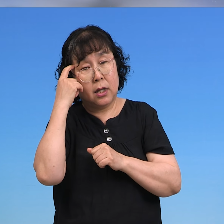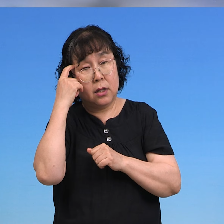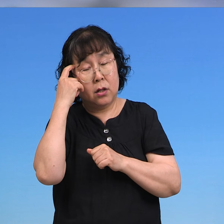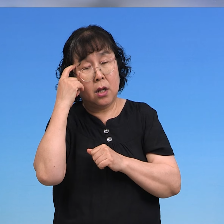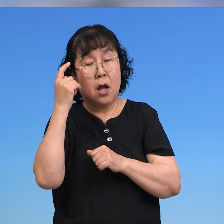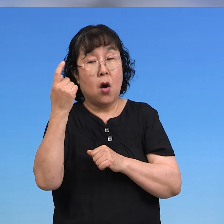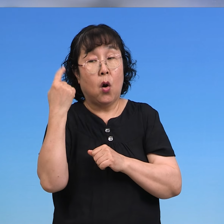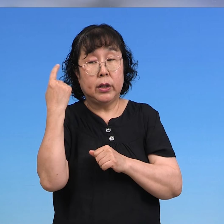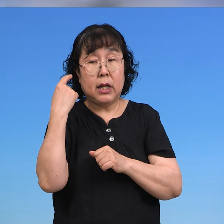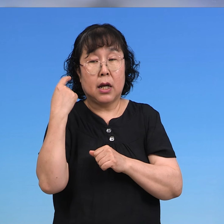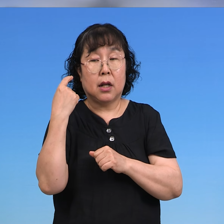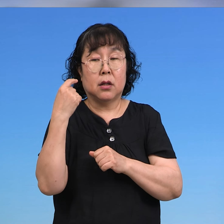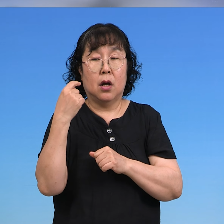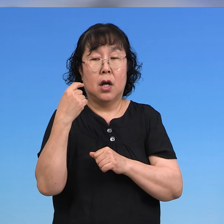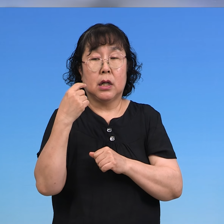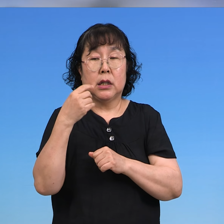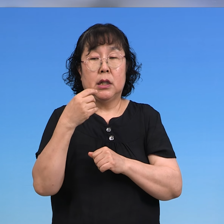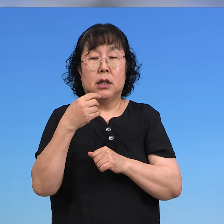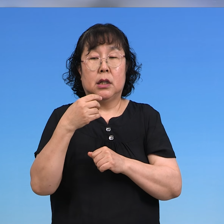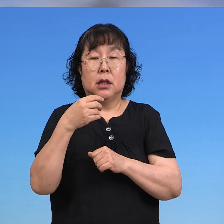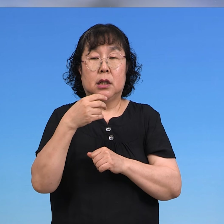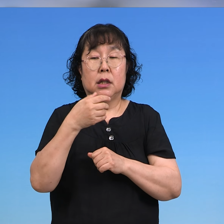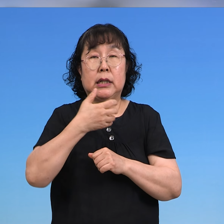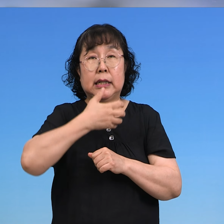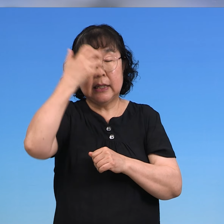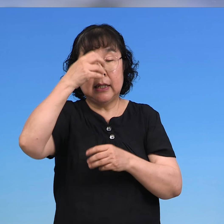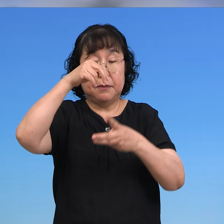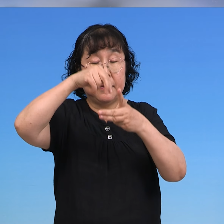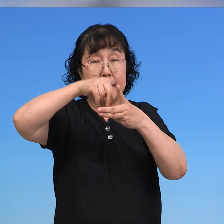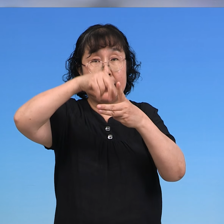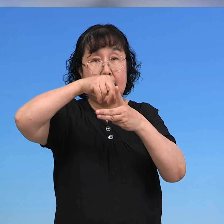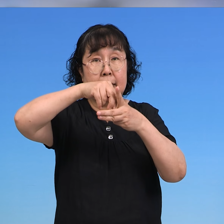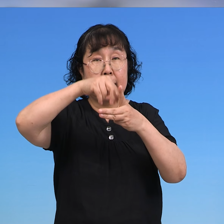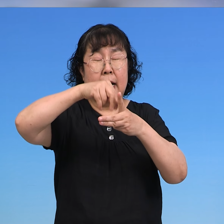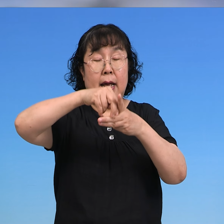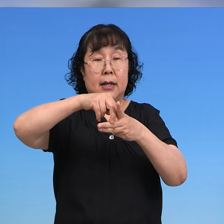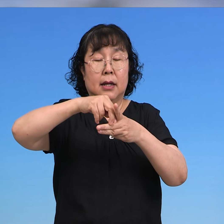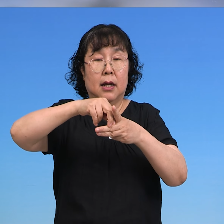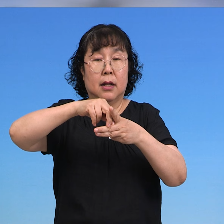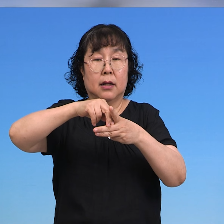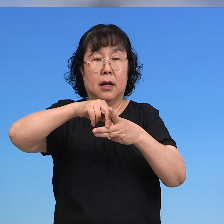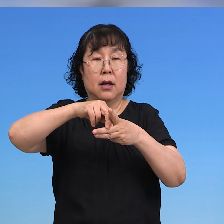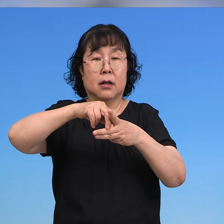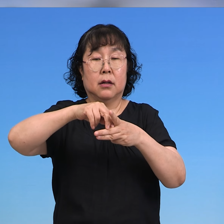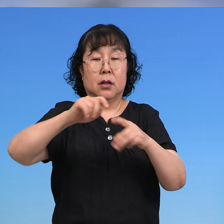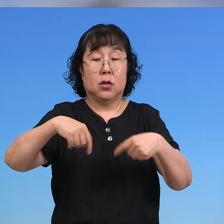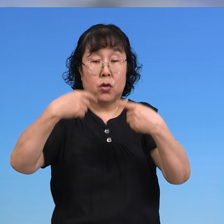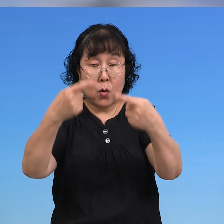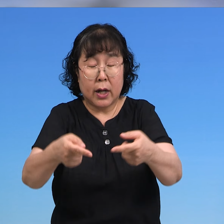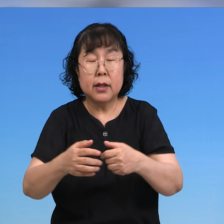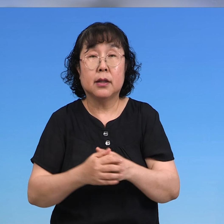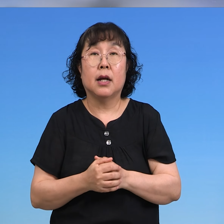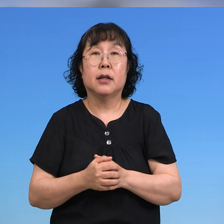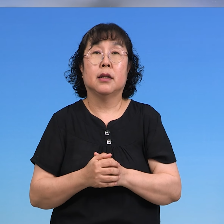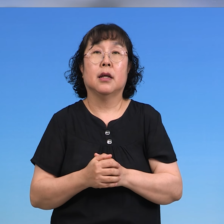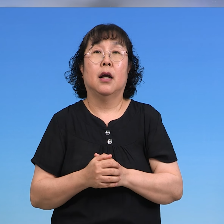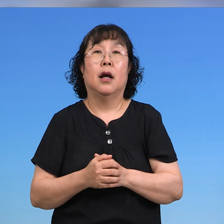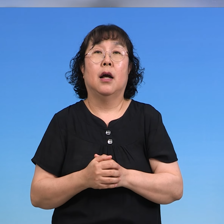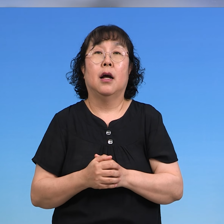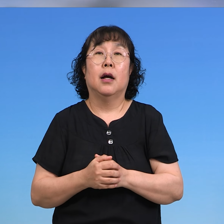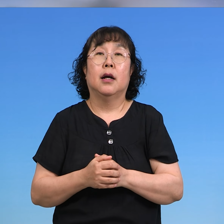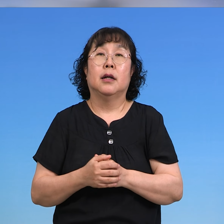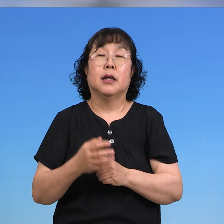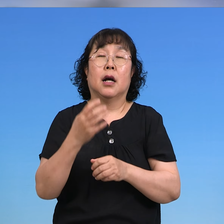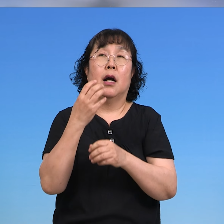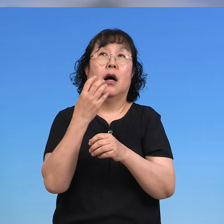눈에 들어왔습니다. 제가 이거를 몇 년 전에 크게 만들어가지고 거기에 이제 안에 형광등 넣고 전기도